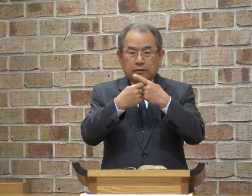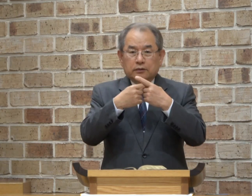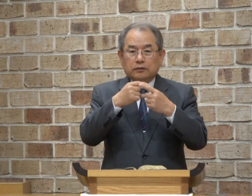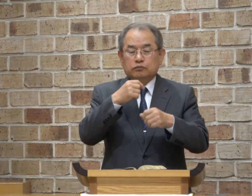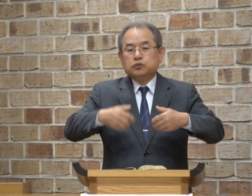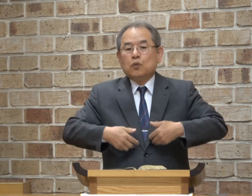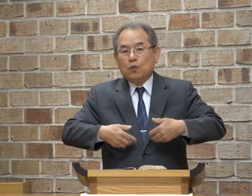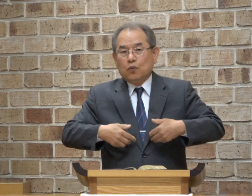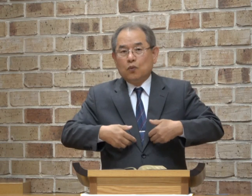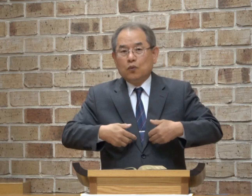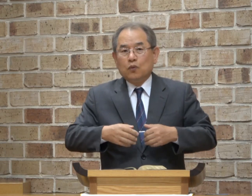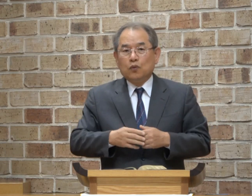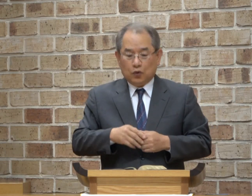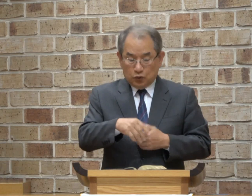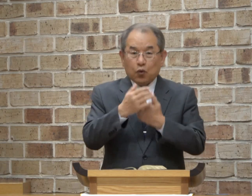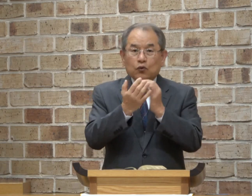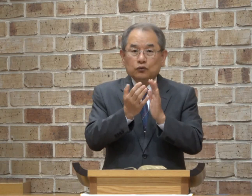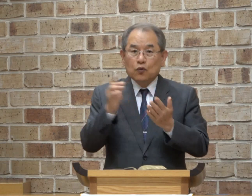말씀을 잘 이해하실 필요가 있습니다.